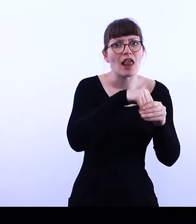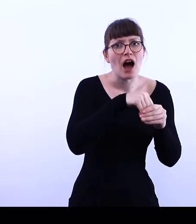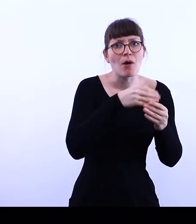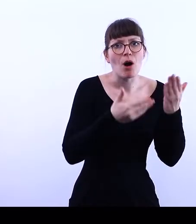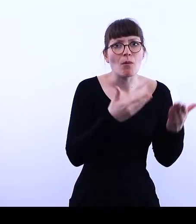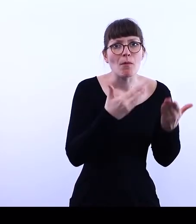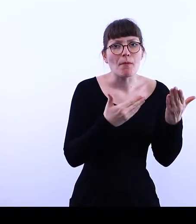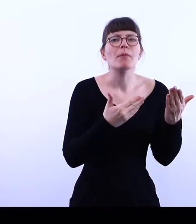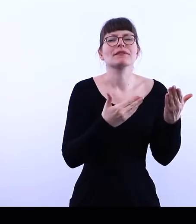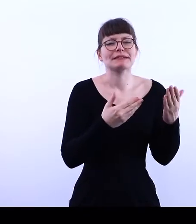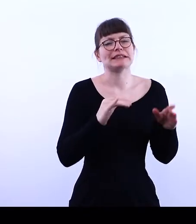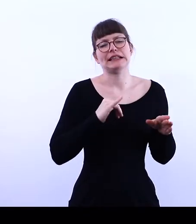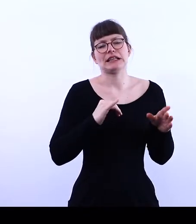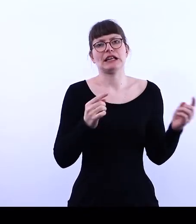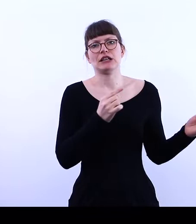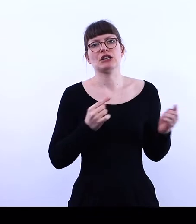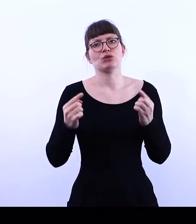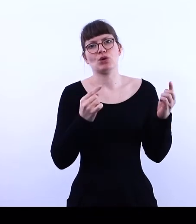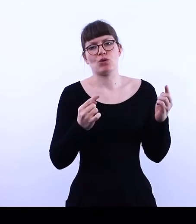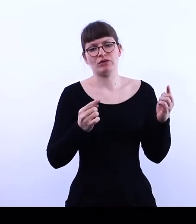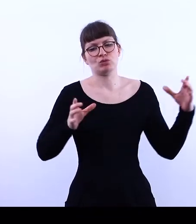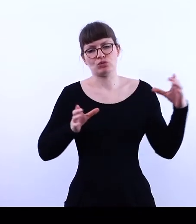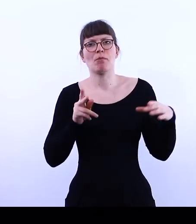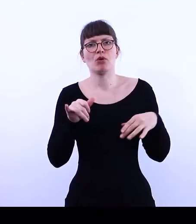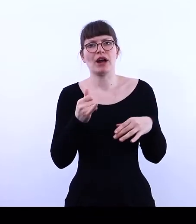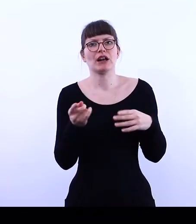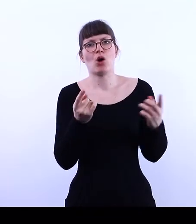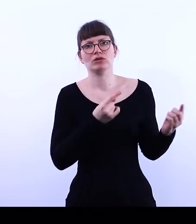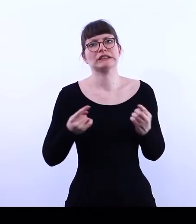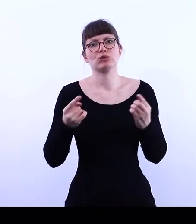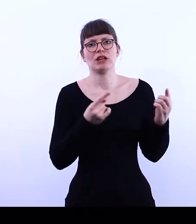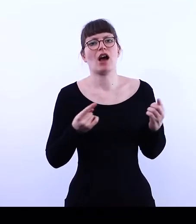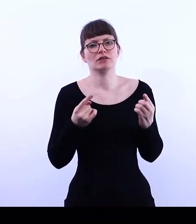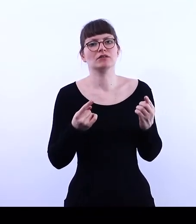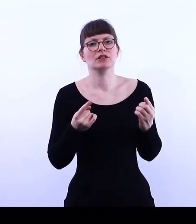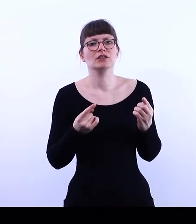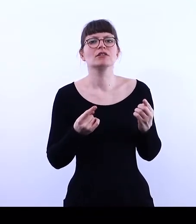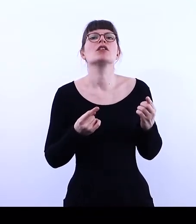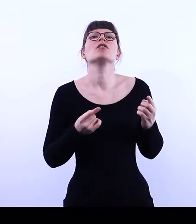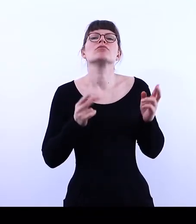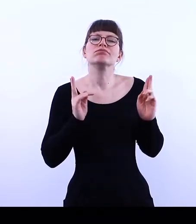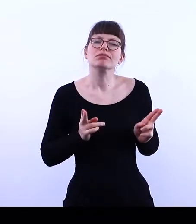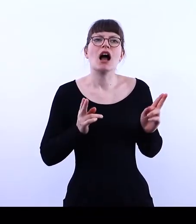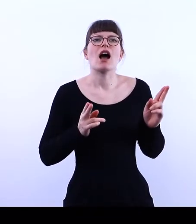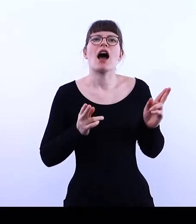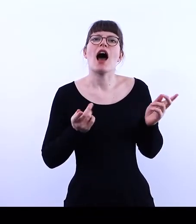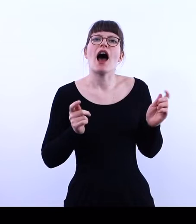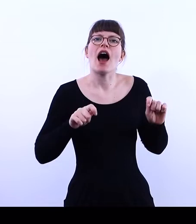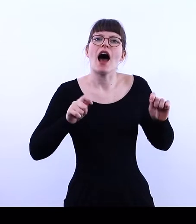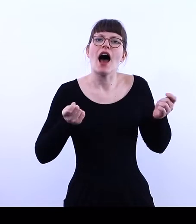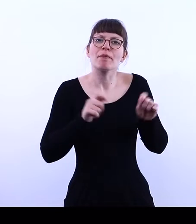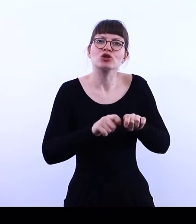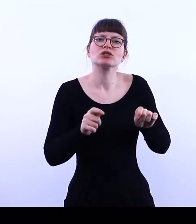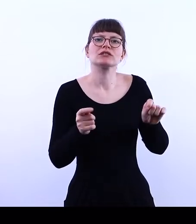immer wieder auch innerhalb des Projektes stellen und die wir nicht noch nicht zu Ende ausgehandelt haben, sondern wo wir immer wieder auch überprüfen müssen,